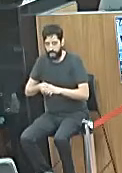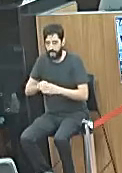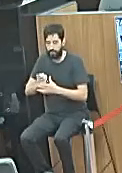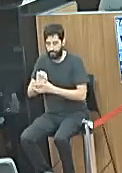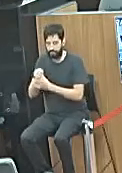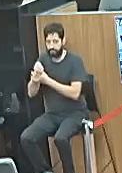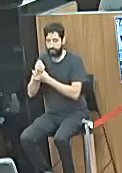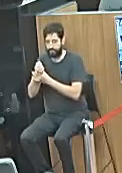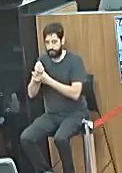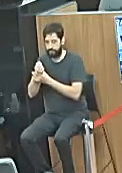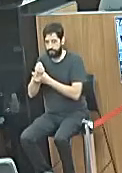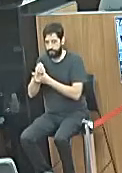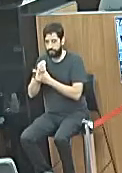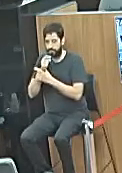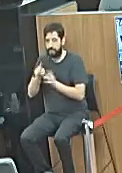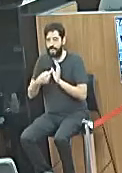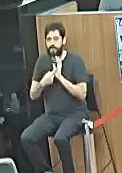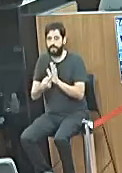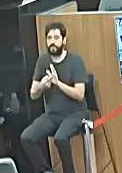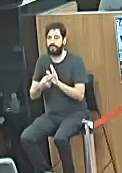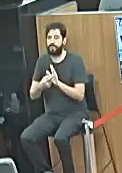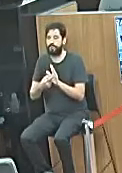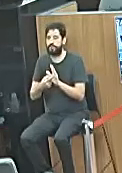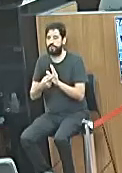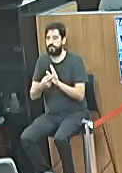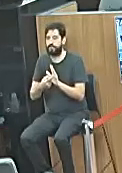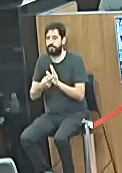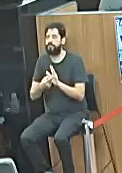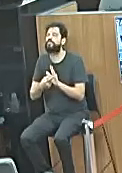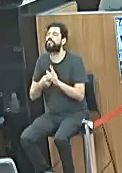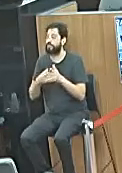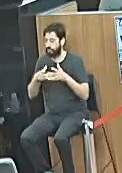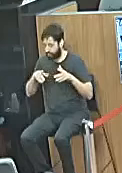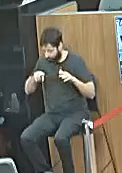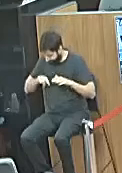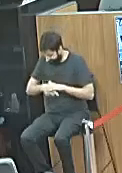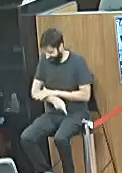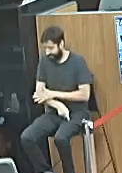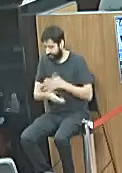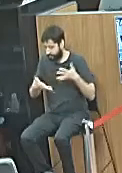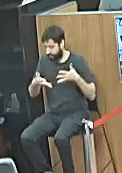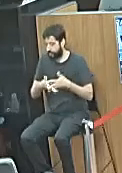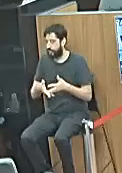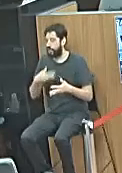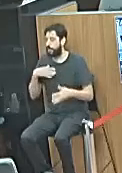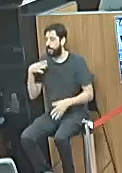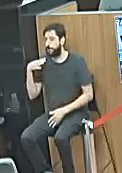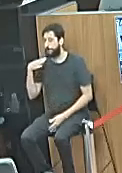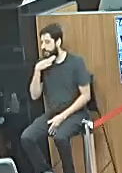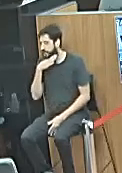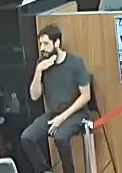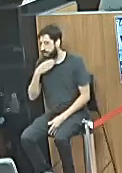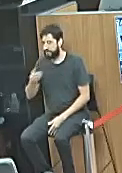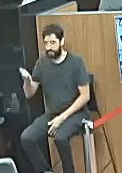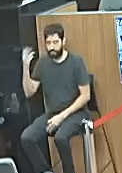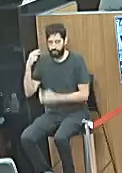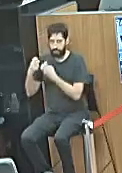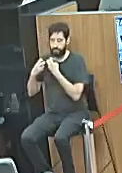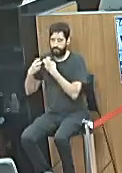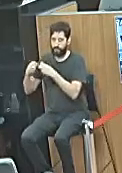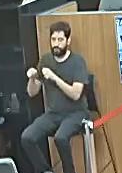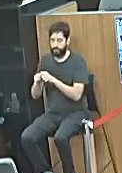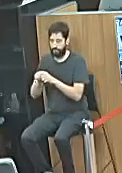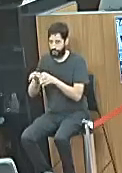sabemos e se apresentam demasiadamente complexo eu percebi na audiência que fizemos o nosso